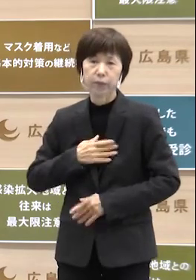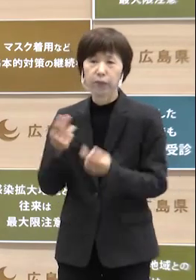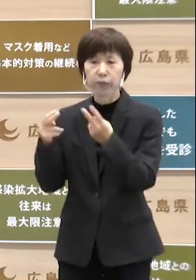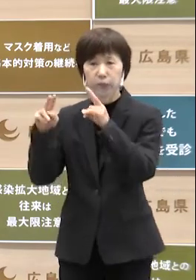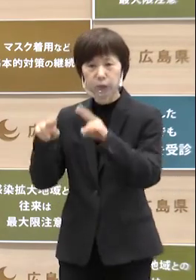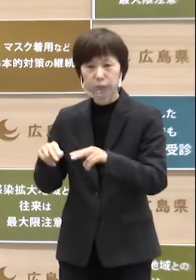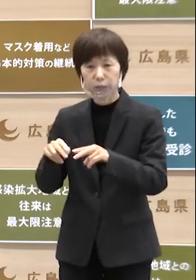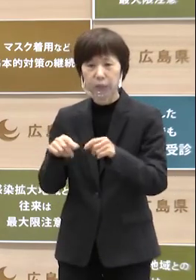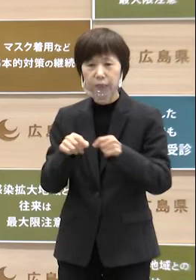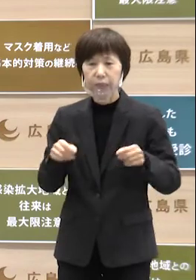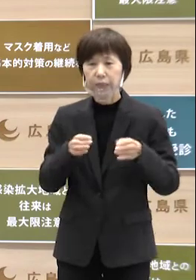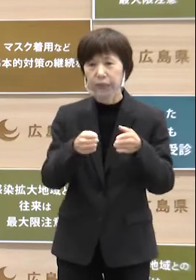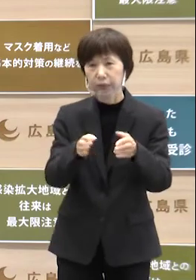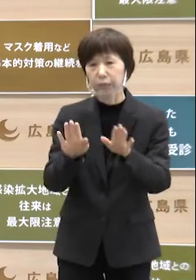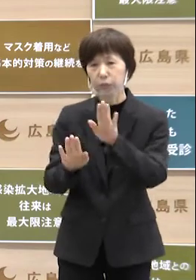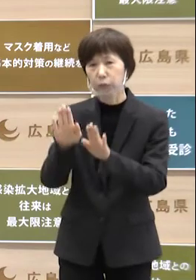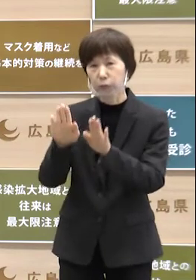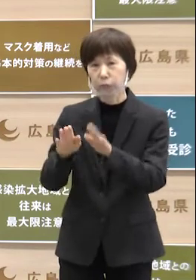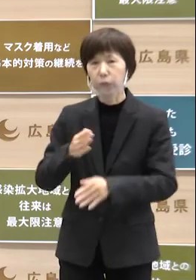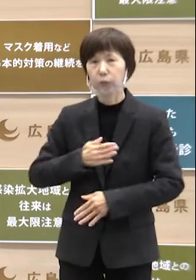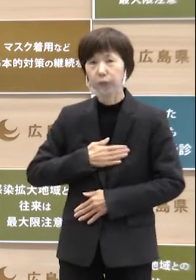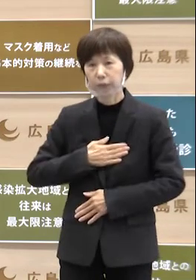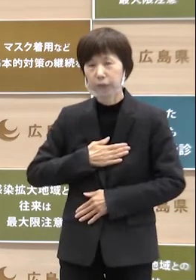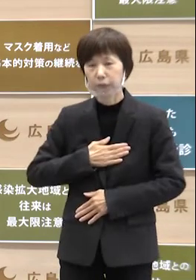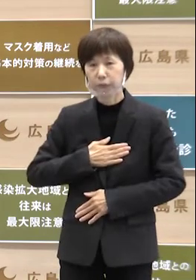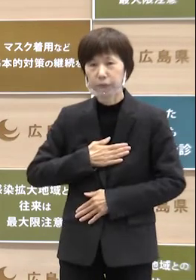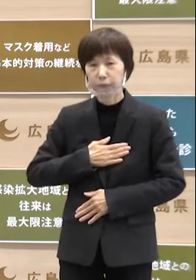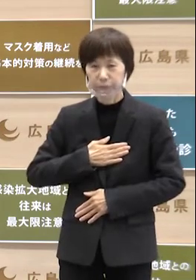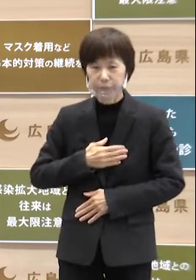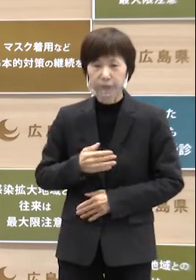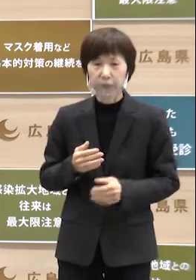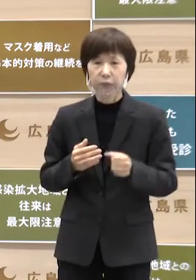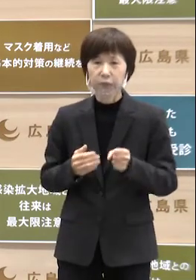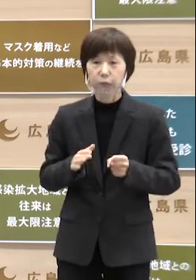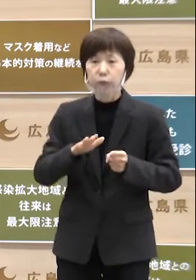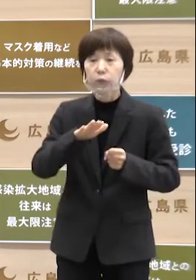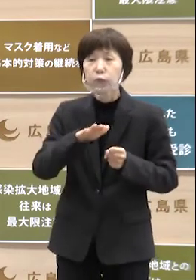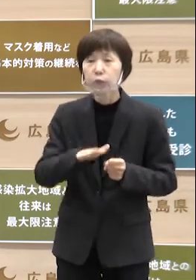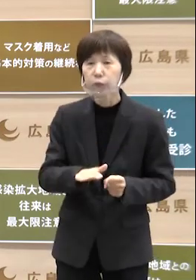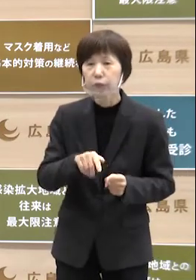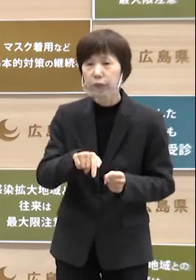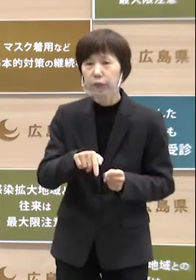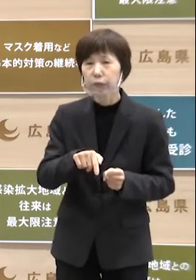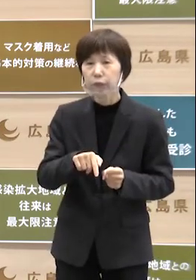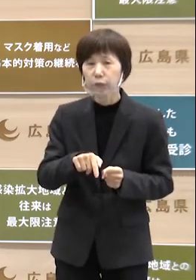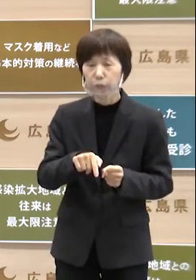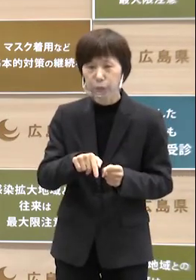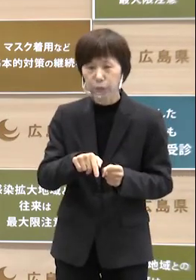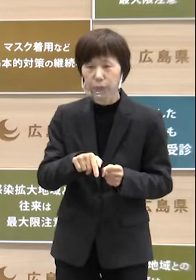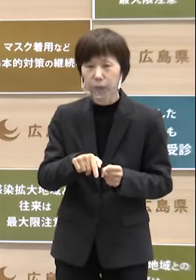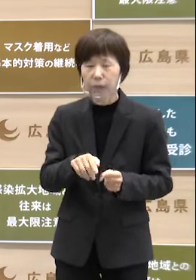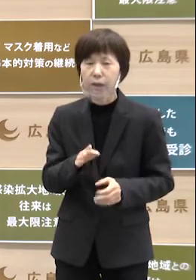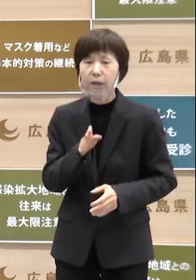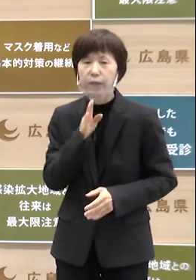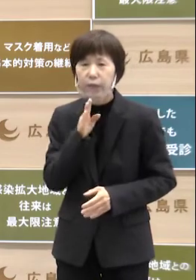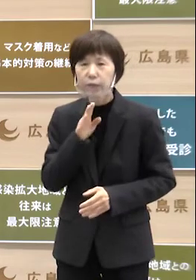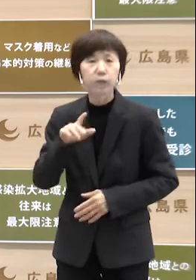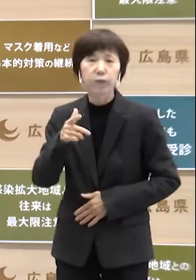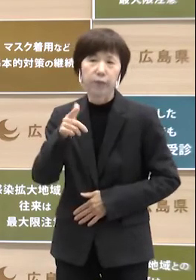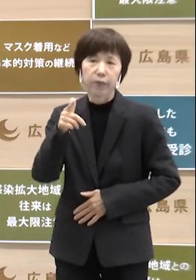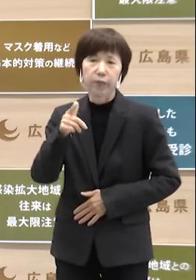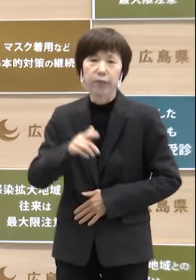、でその核抑止っていうのはこれは観念のものでしかないんですよ。これ現実じゃないんです